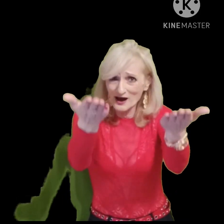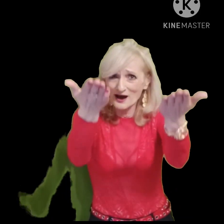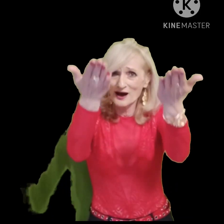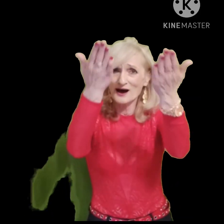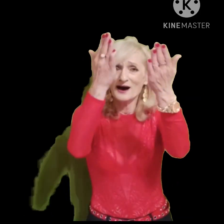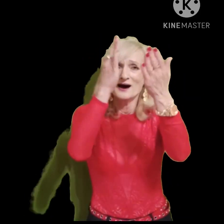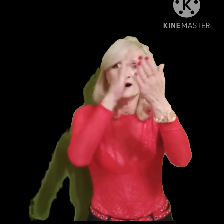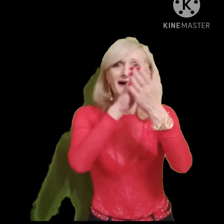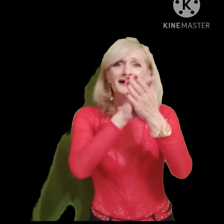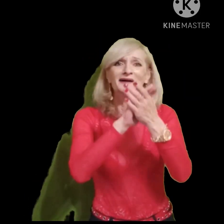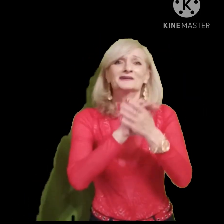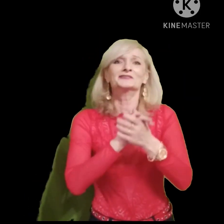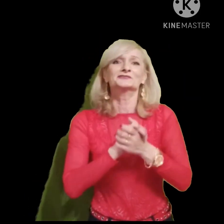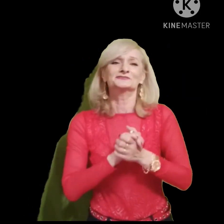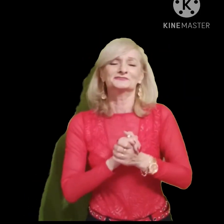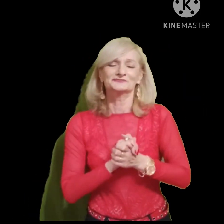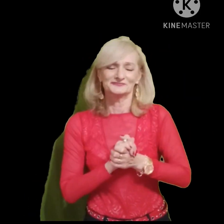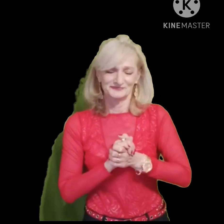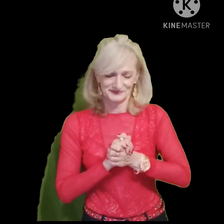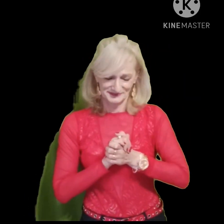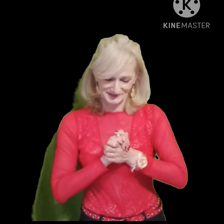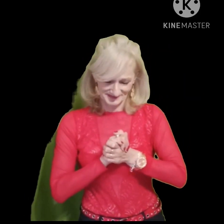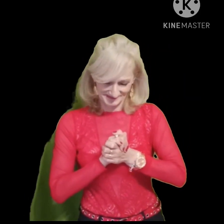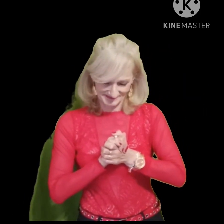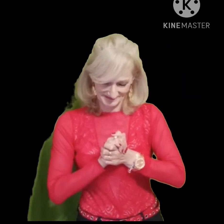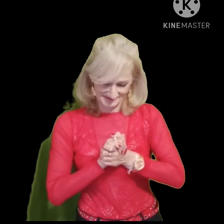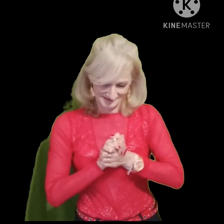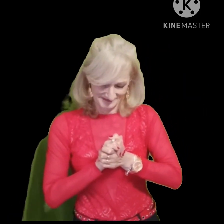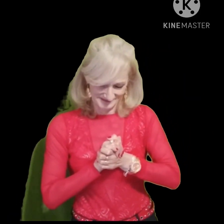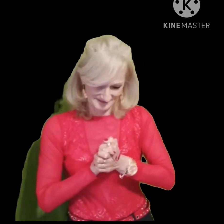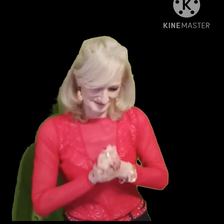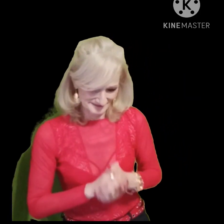گذشت با دیگران چشمه تا تشمه